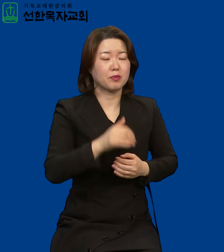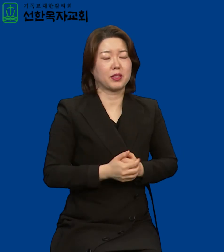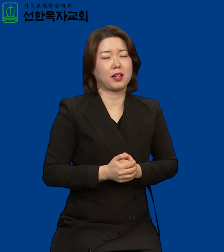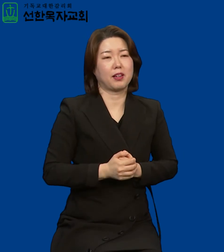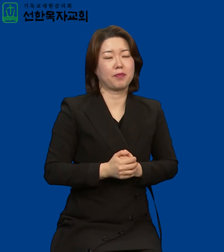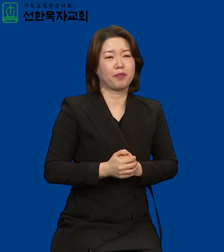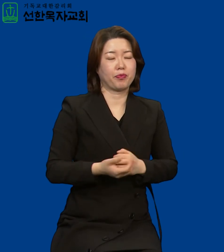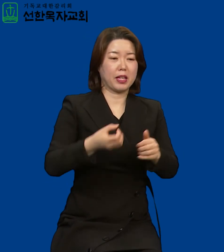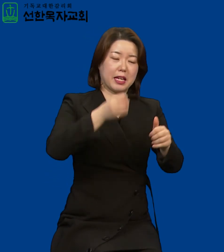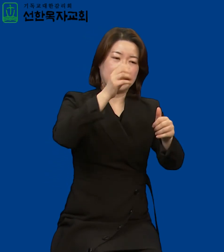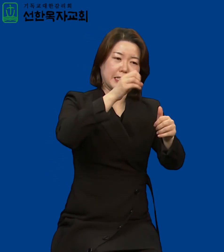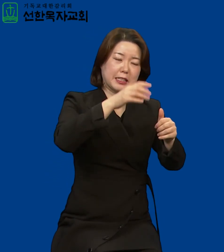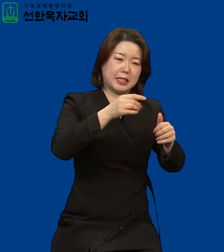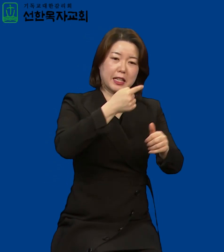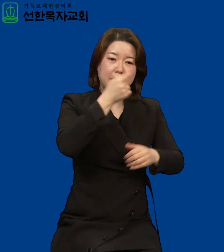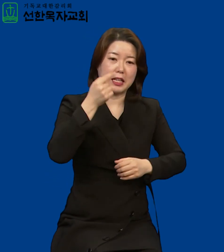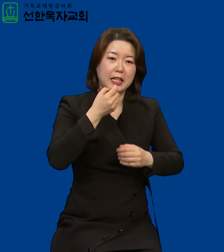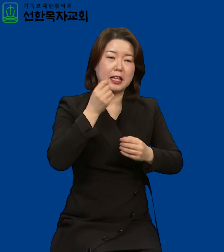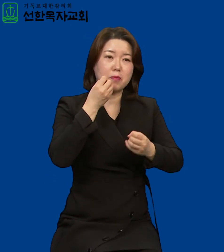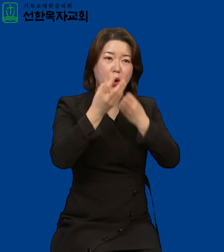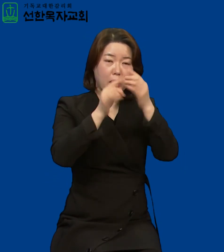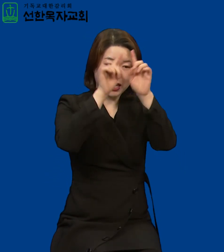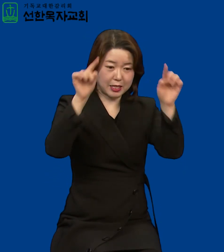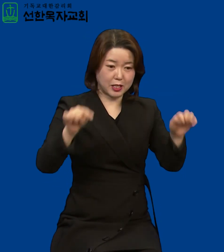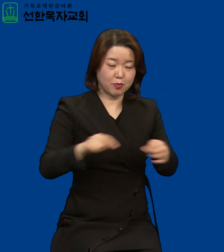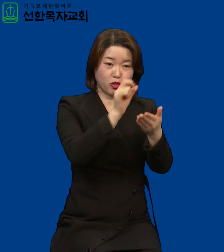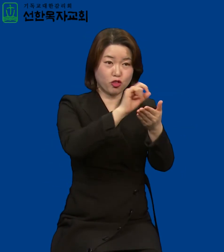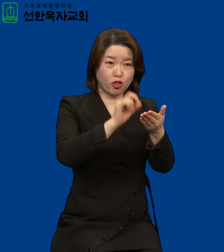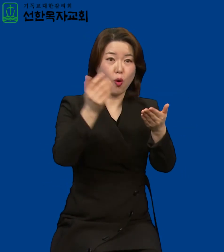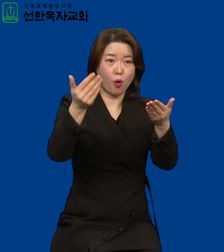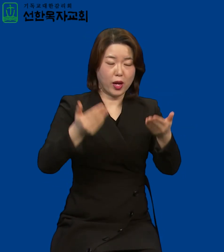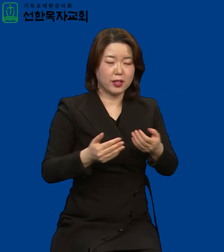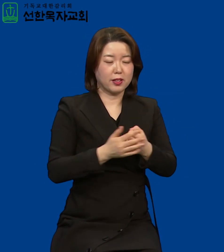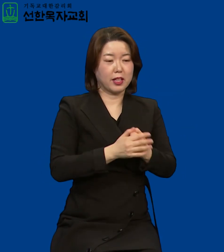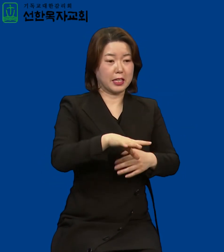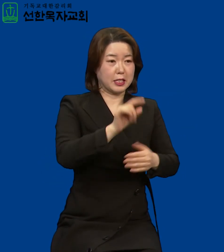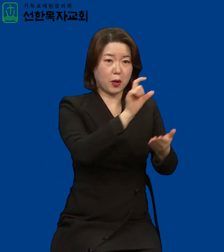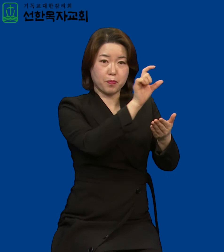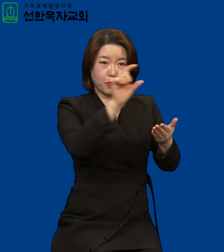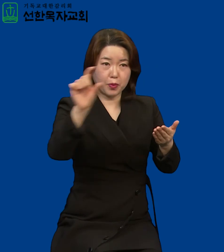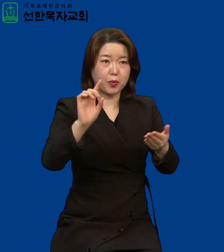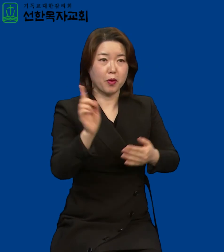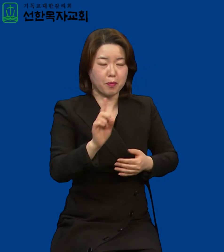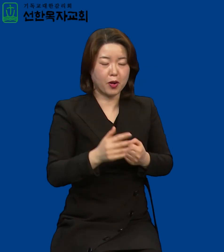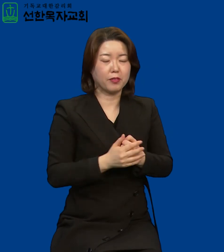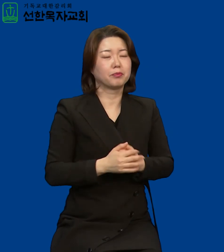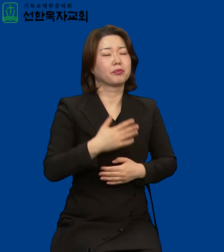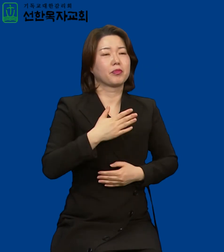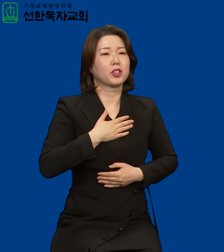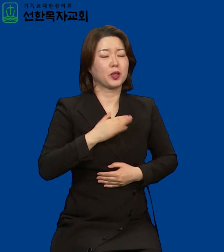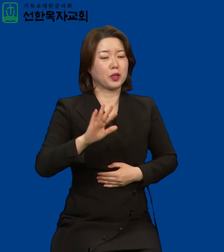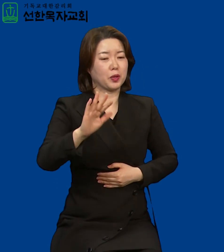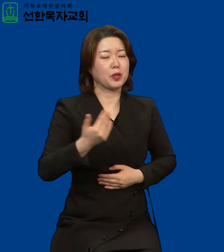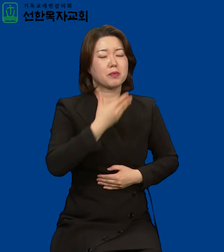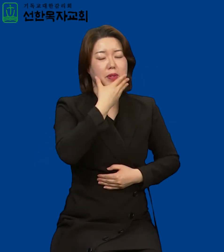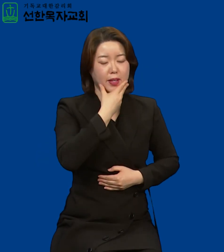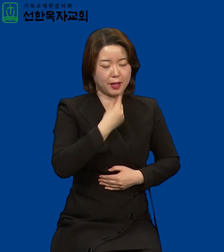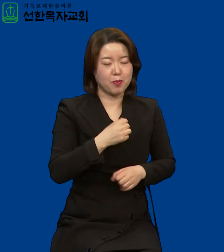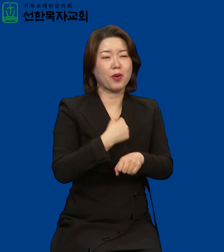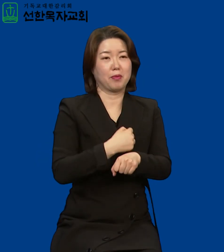간증문을 써 오셨는데 처음에 이렇게 적혀 있더랍니다. 저는 요즘